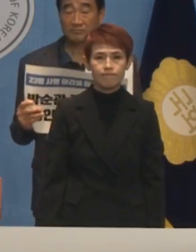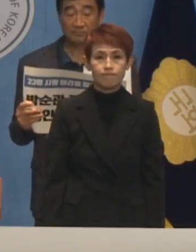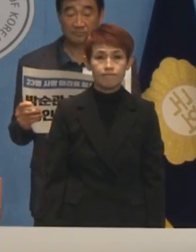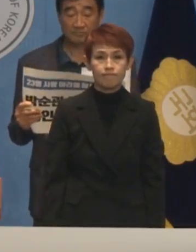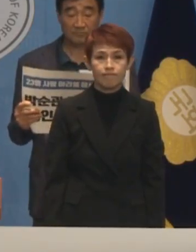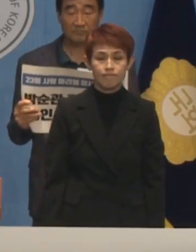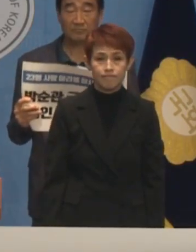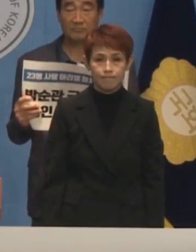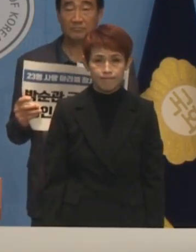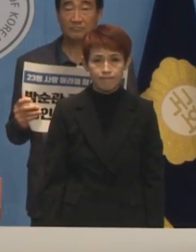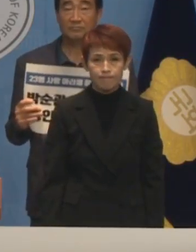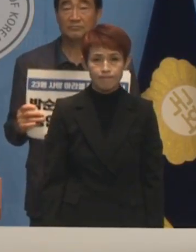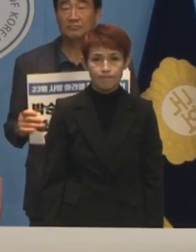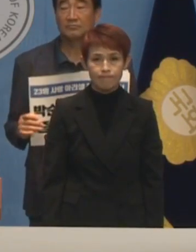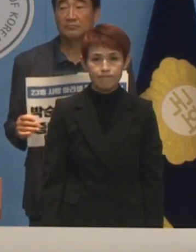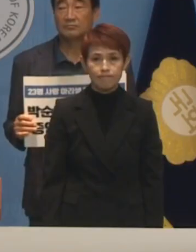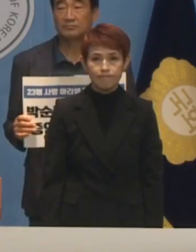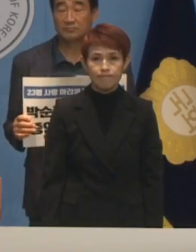예, 다음으로